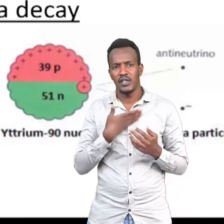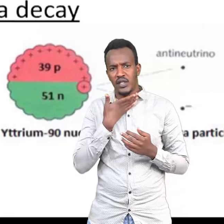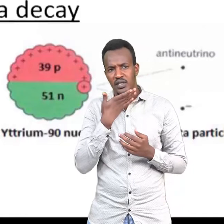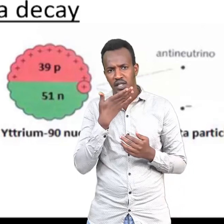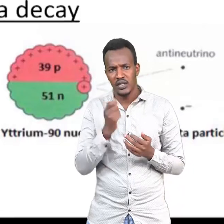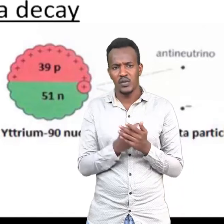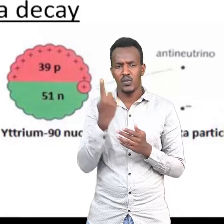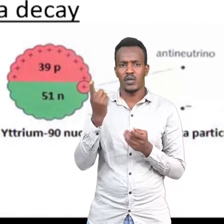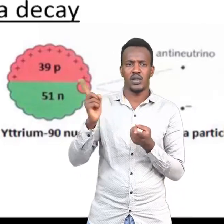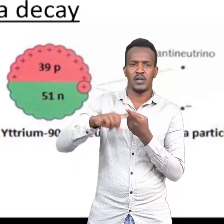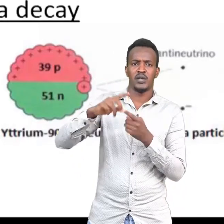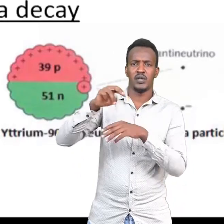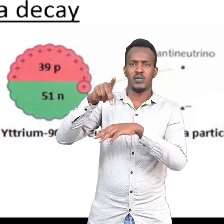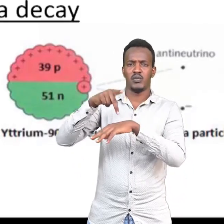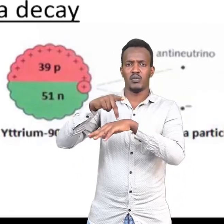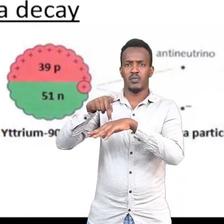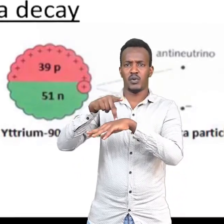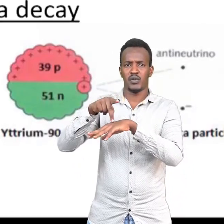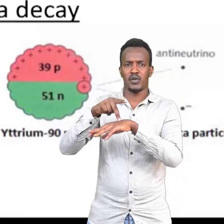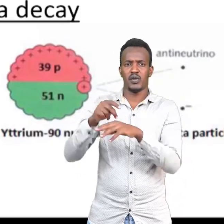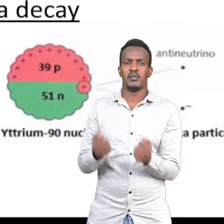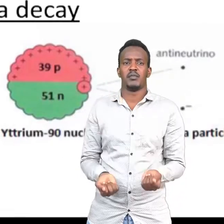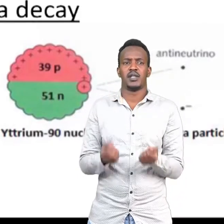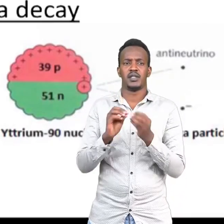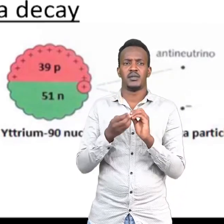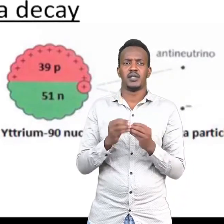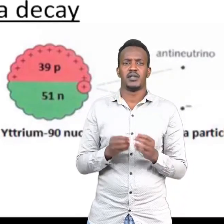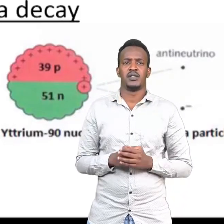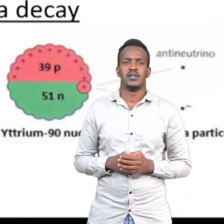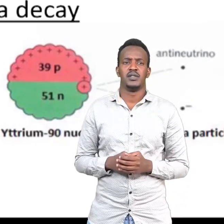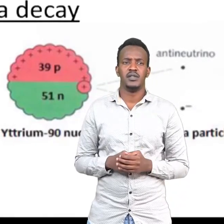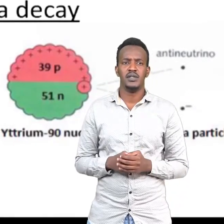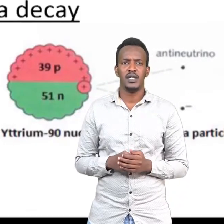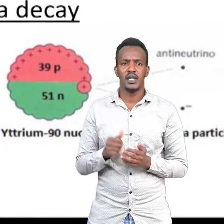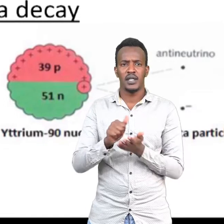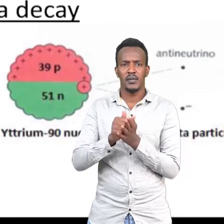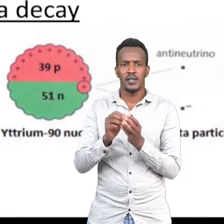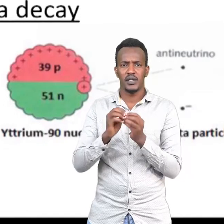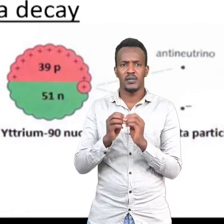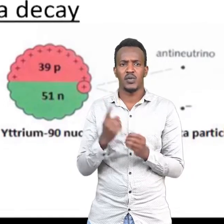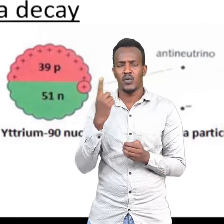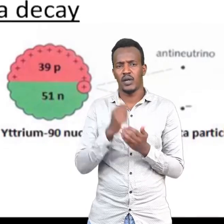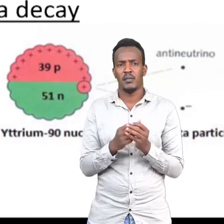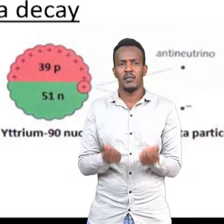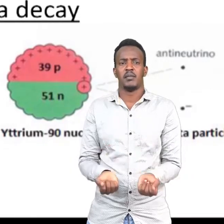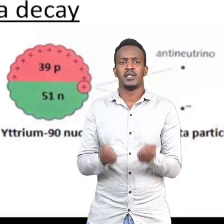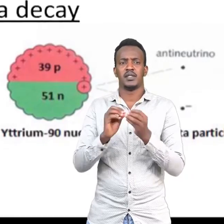proton ku soo biiriyo mass numberkii waxa weeyaan qaybtii kalaan markaasi atomic numberkii mass numberku noo sidii si